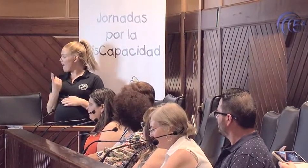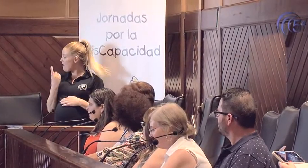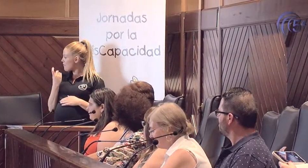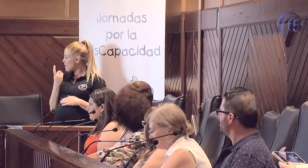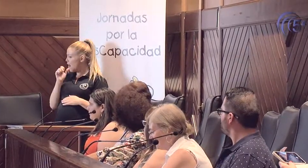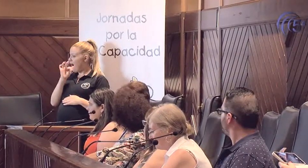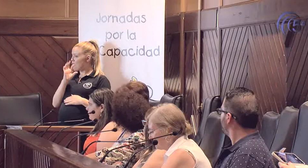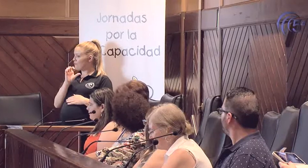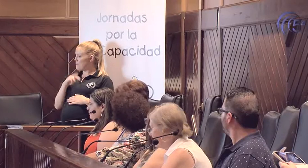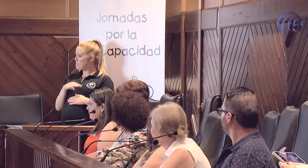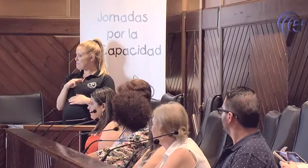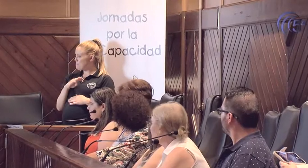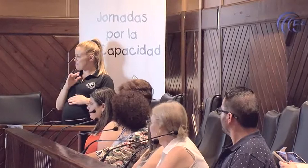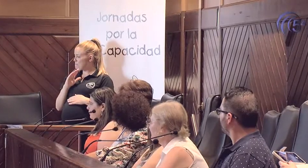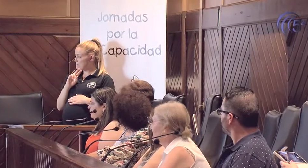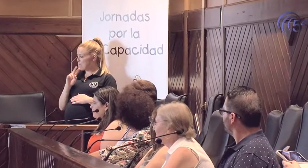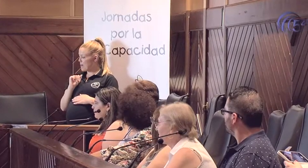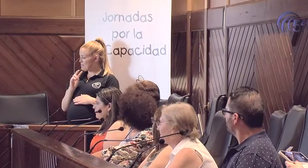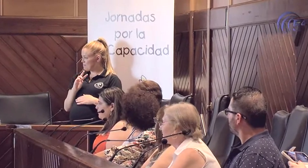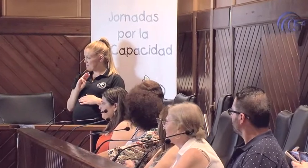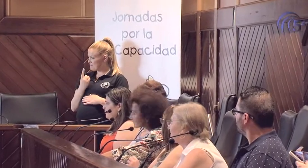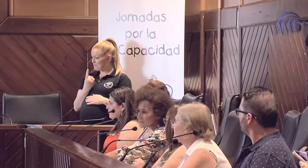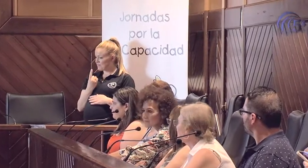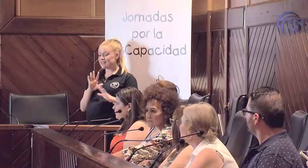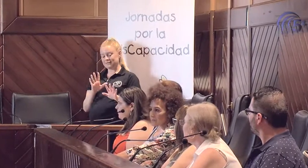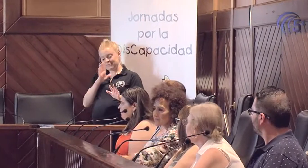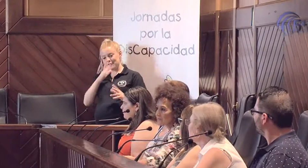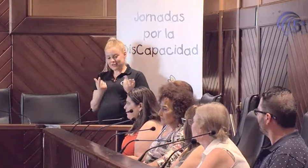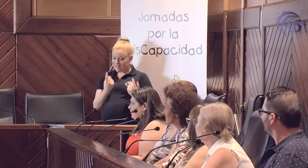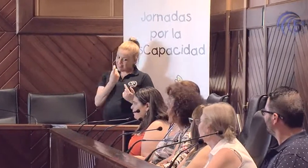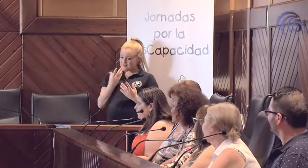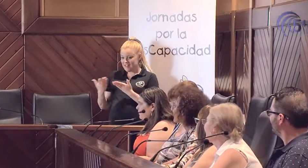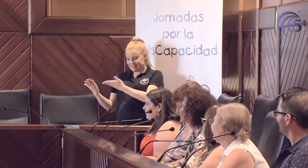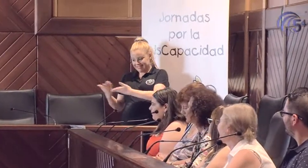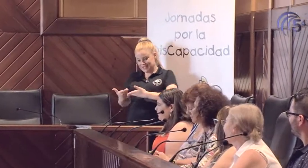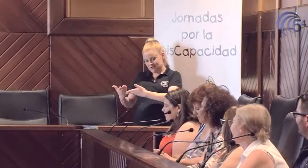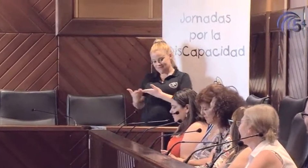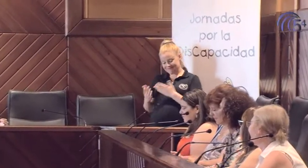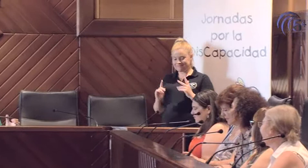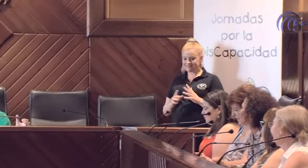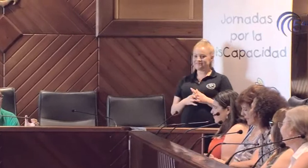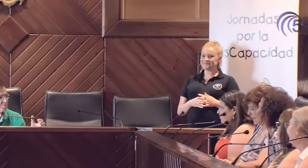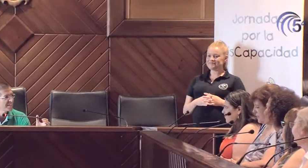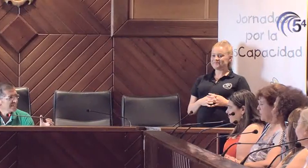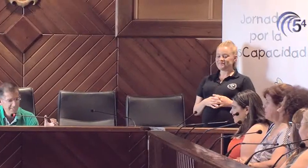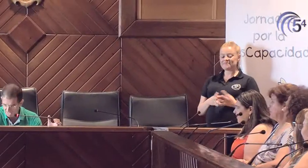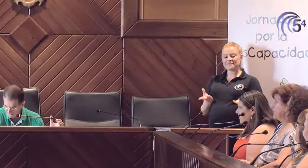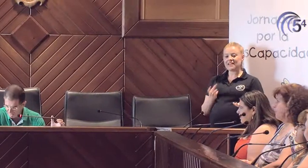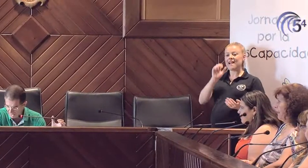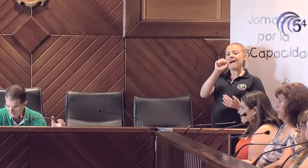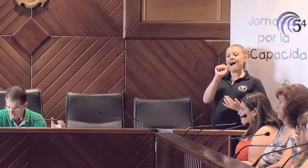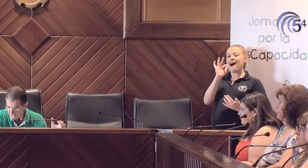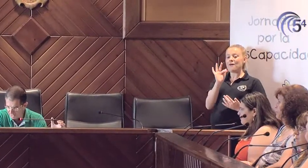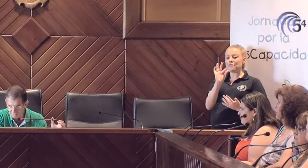Y de AFEMBAR. Que me dejas AFEMBAR. Y AFEMBAR. Por eso por siempre tener aquí una secretaria. Por parte de